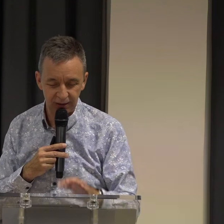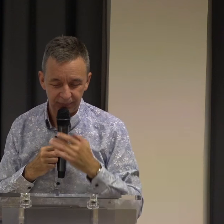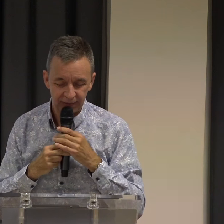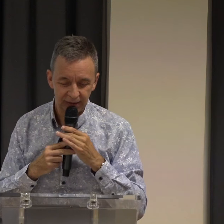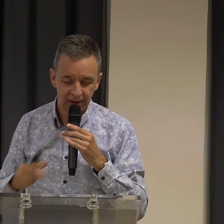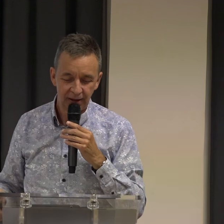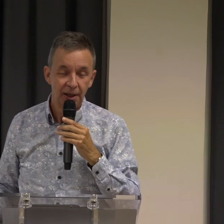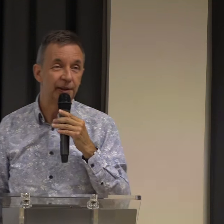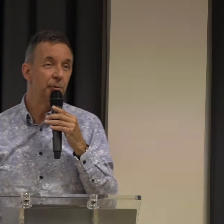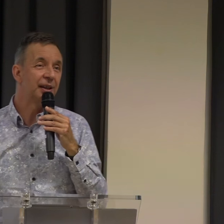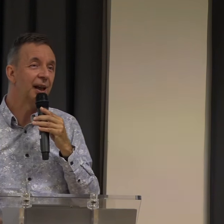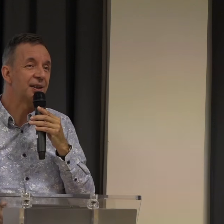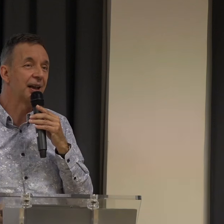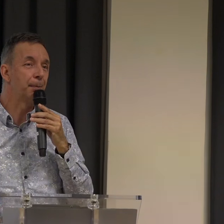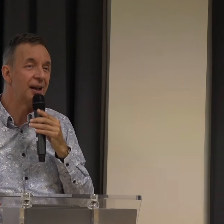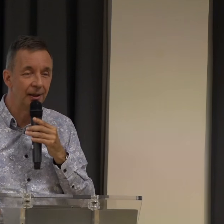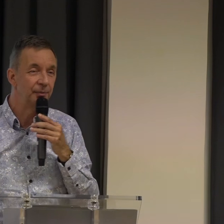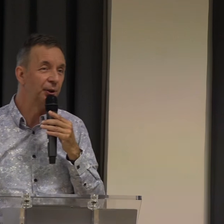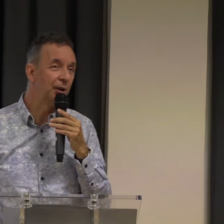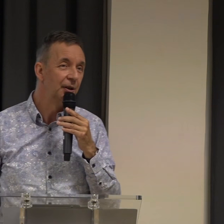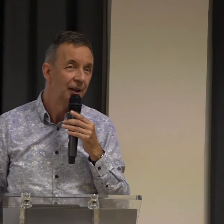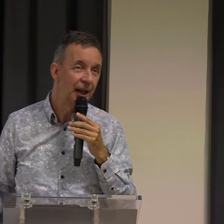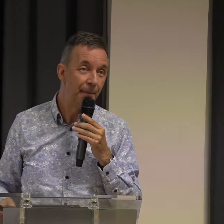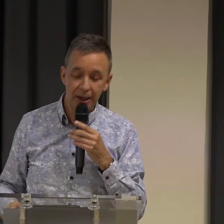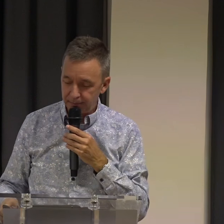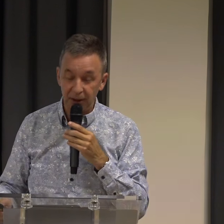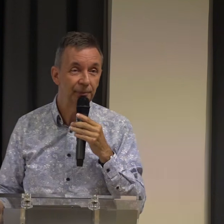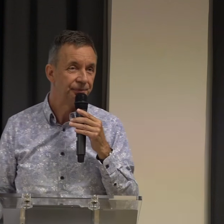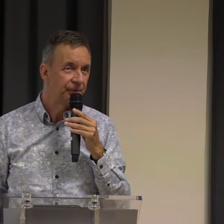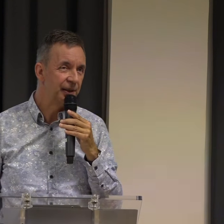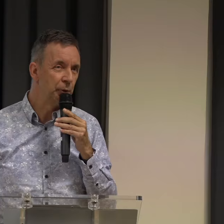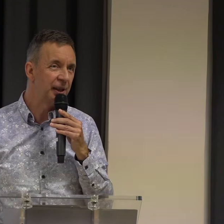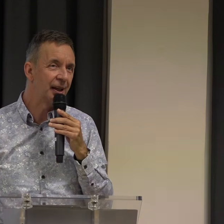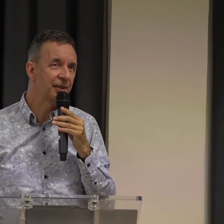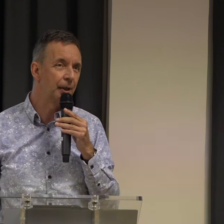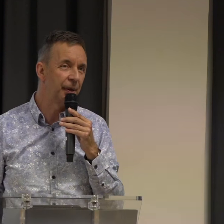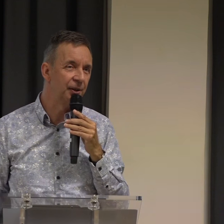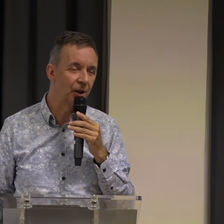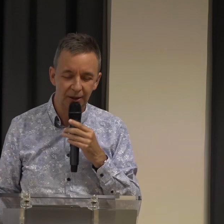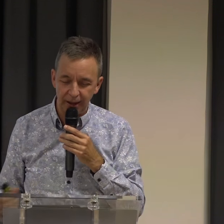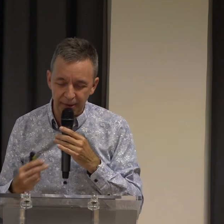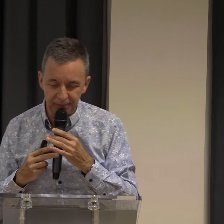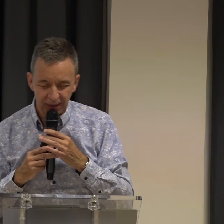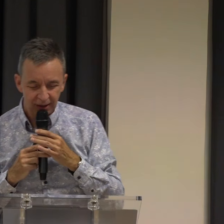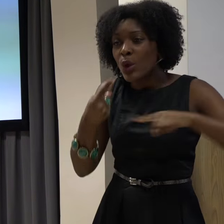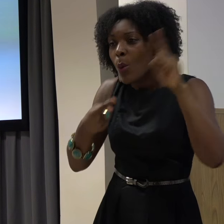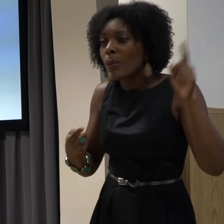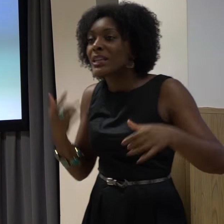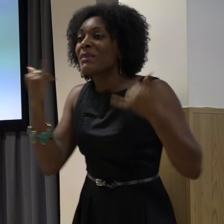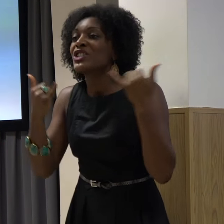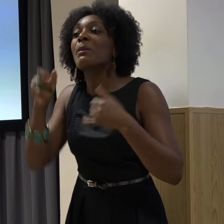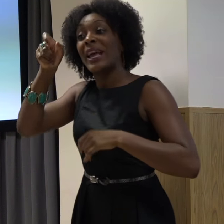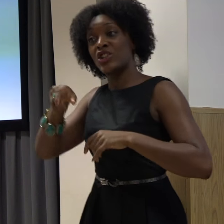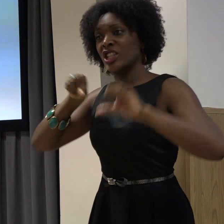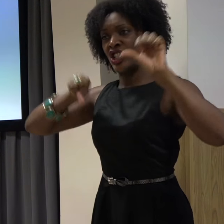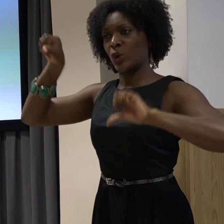seringue. Si vous mettez un scalpel dans la main, si vous mettez un scalpel dans la main d'un